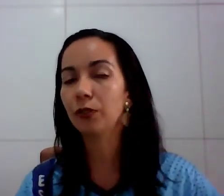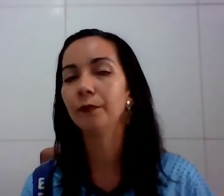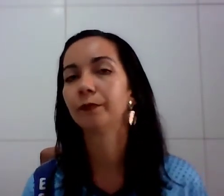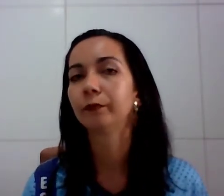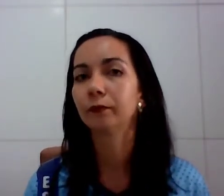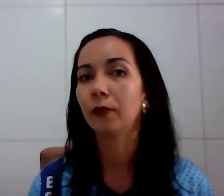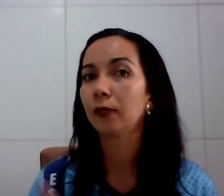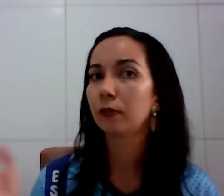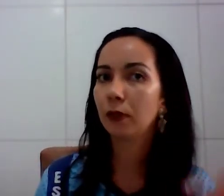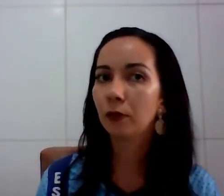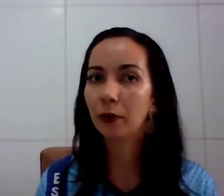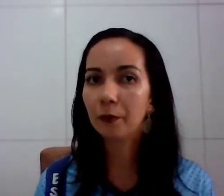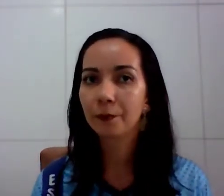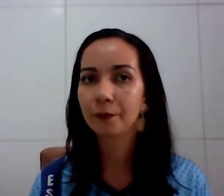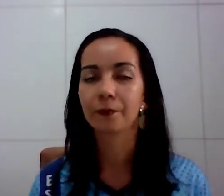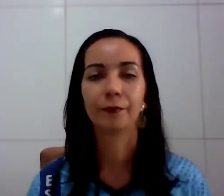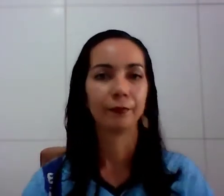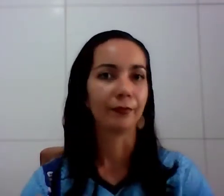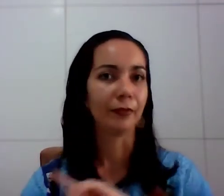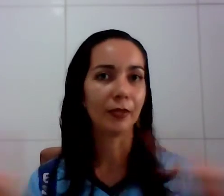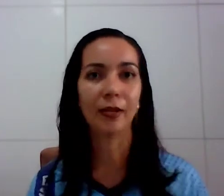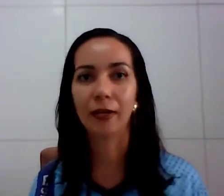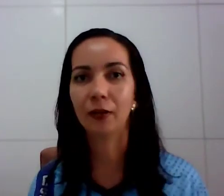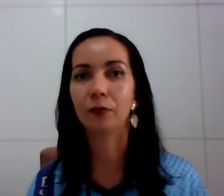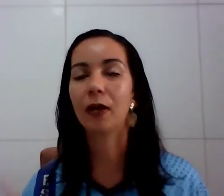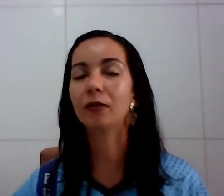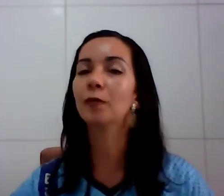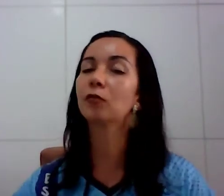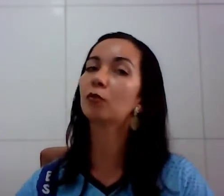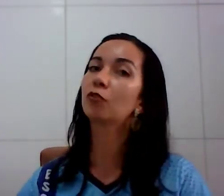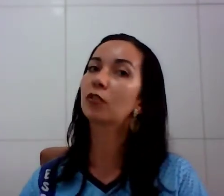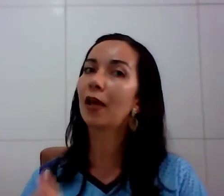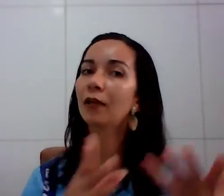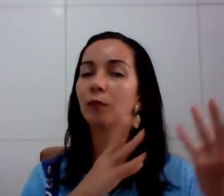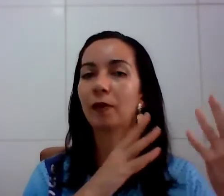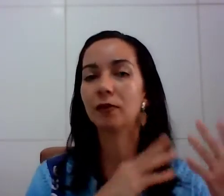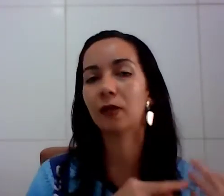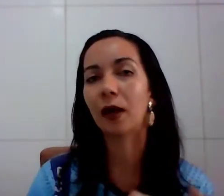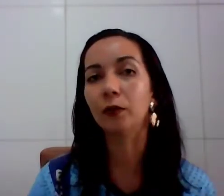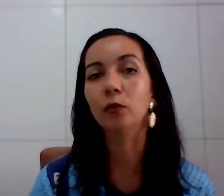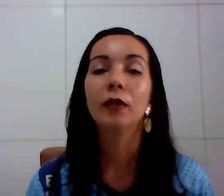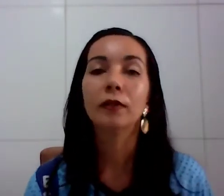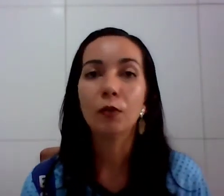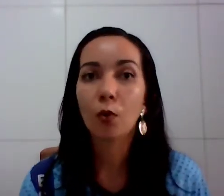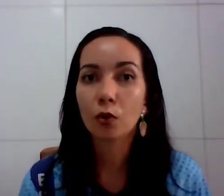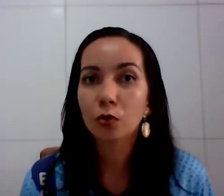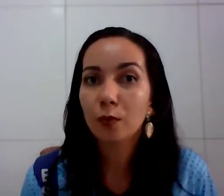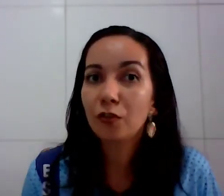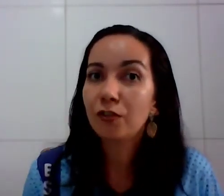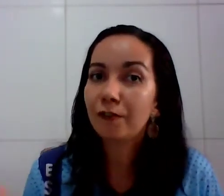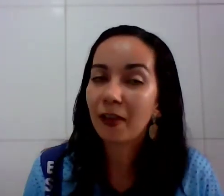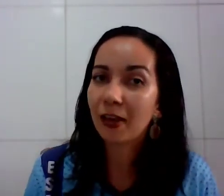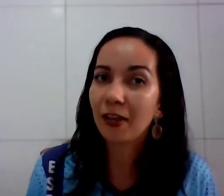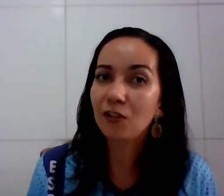hoje? Sim ou não? Não. As pessoas lá do passado tinham costumes diferentes,